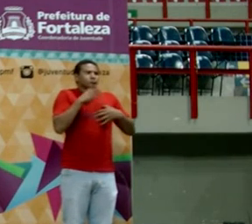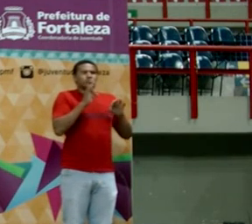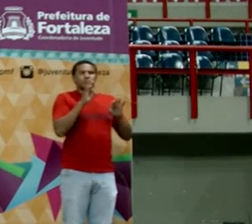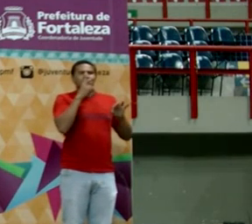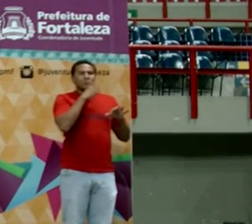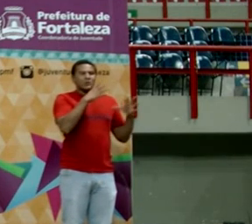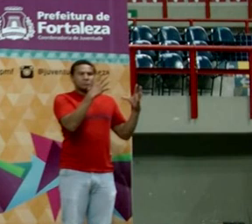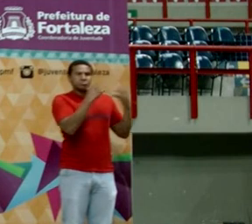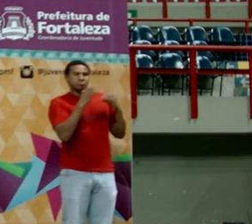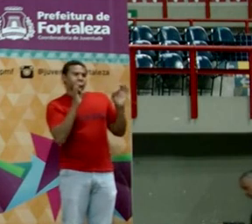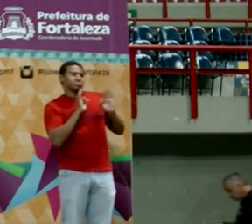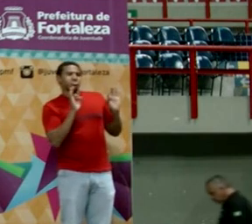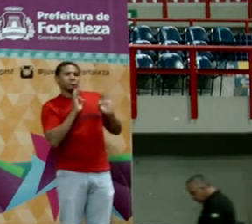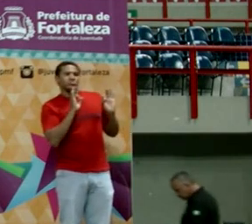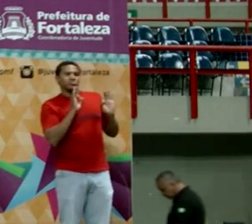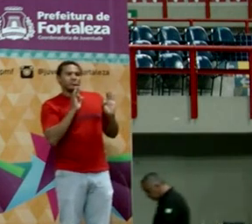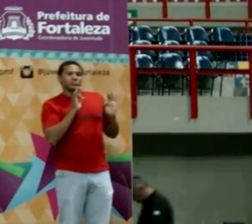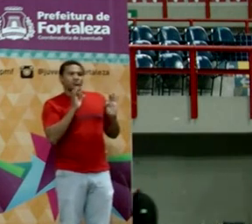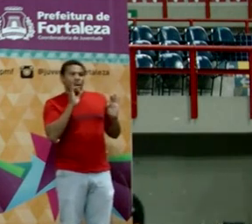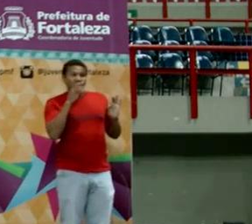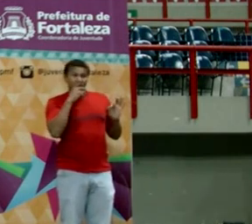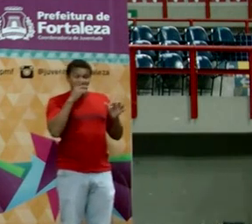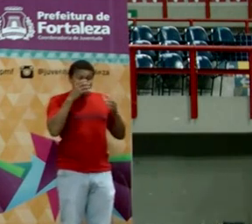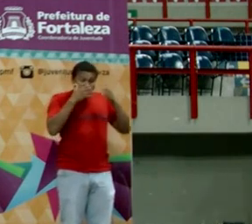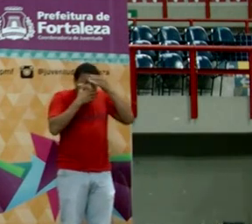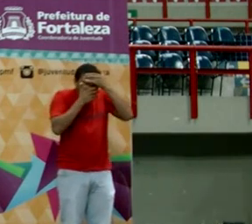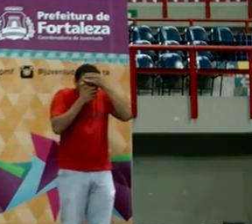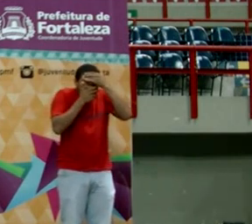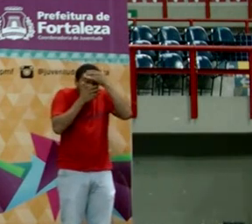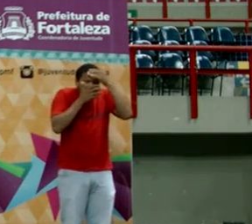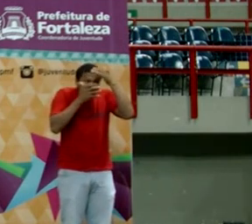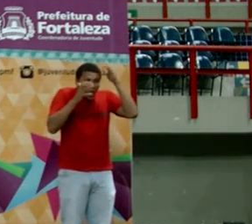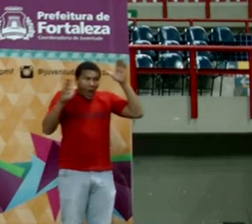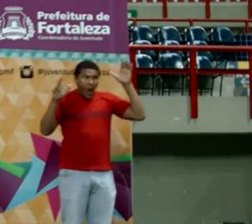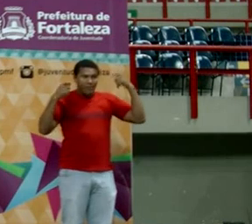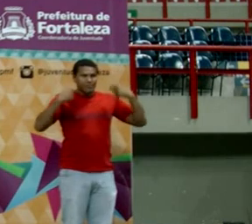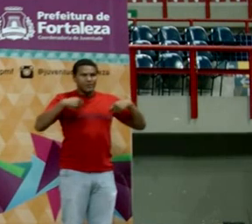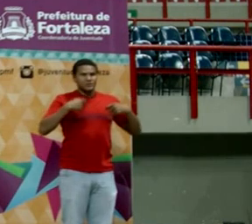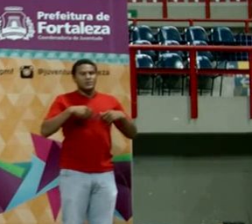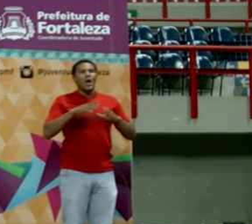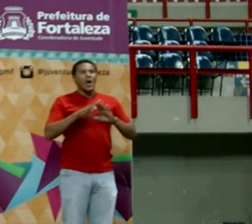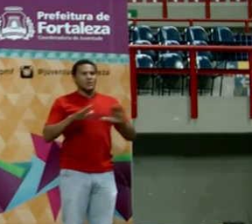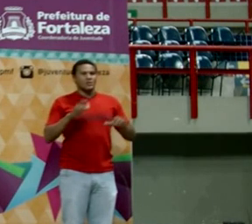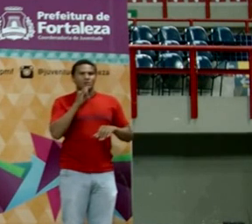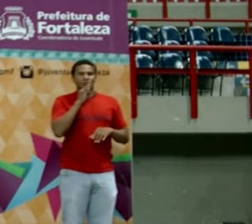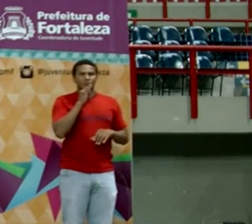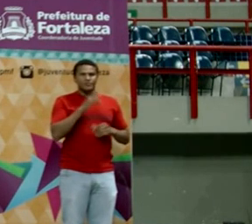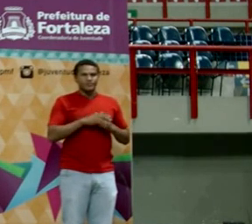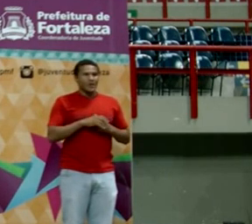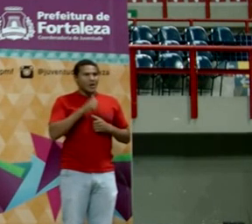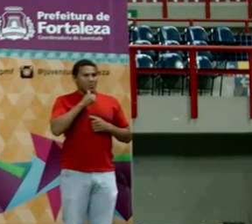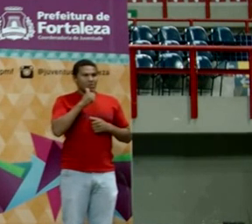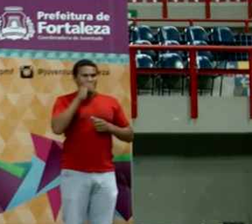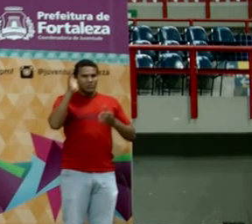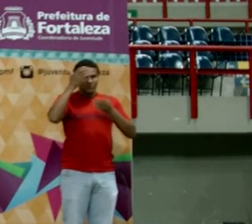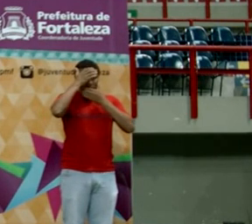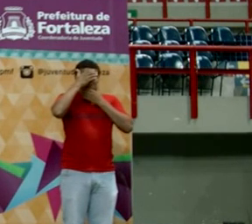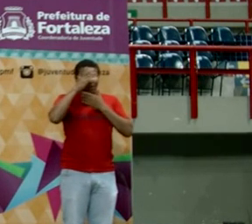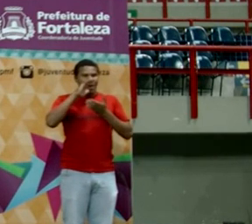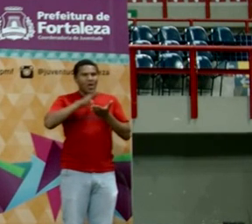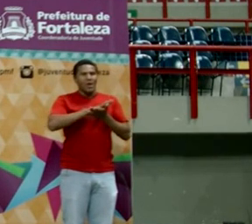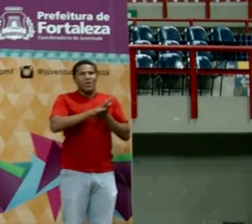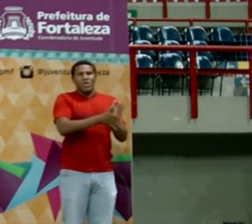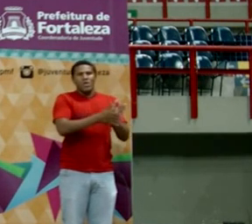humilhada. Ela se sente humilhada quando ela tem que se mostrar. É o mesmo choque cultural de você dizer assim, a mulher muçulmana é